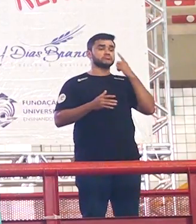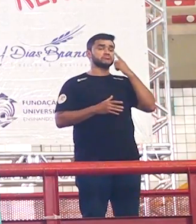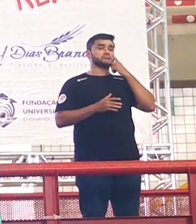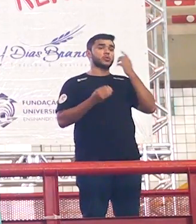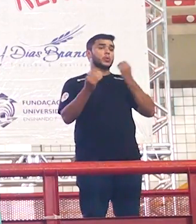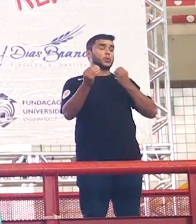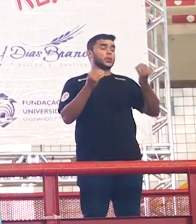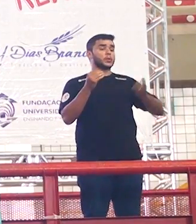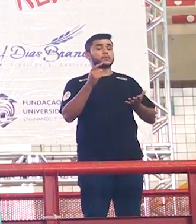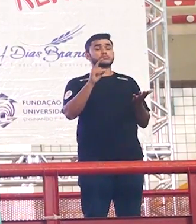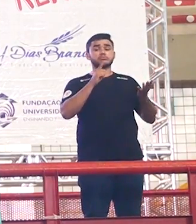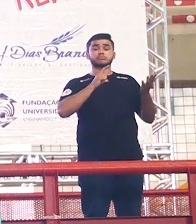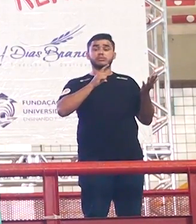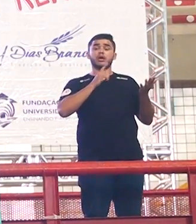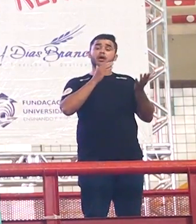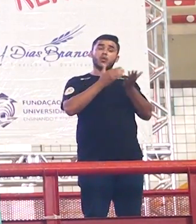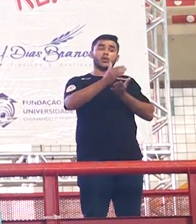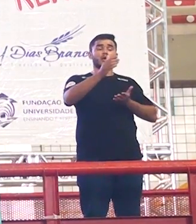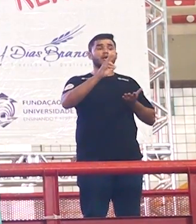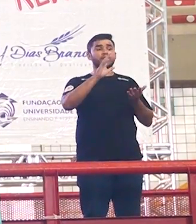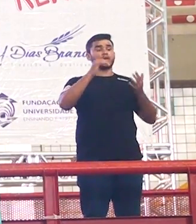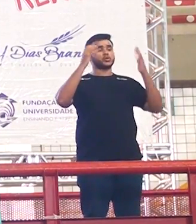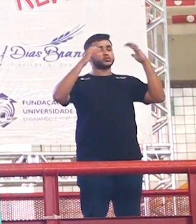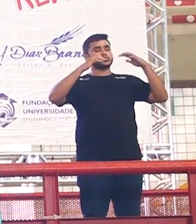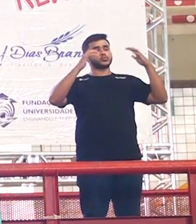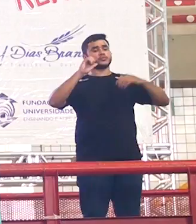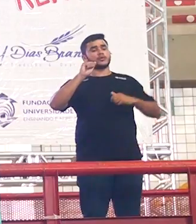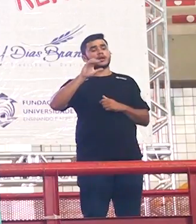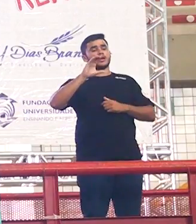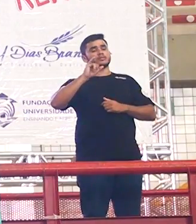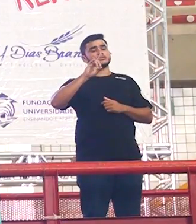E aí passou a acontecer muito chuva ácida.